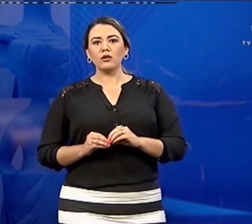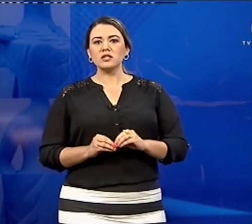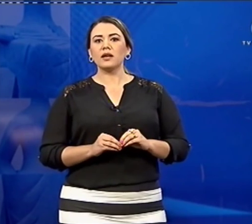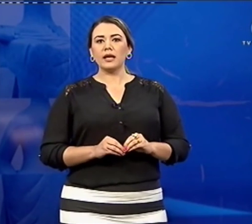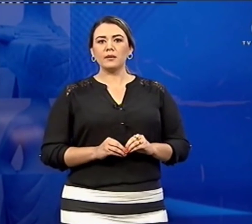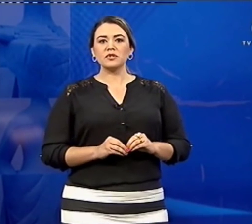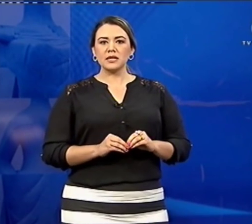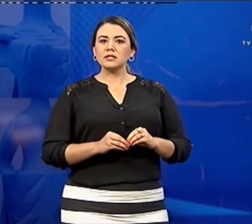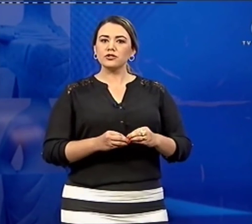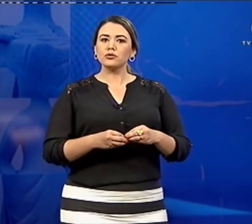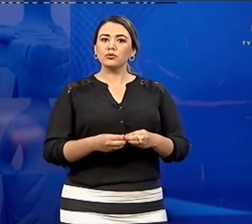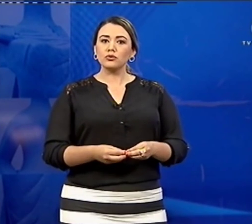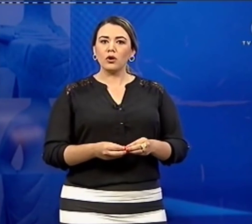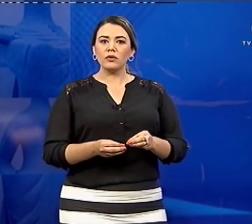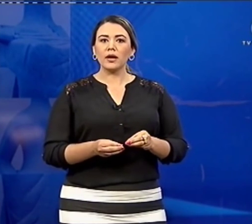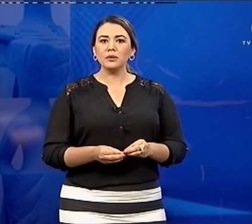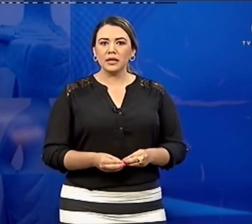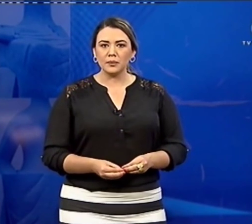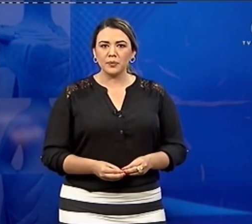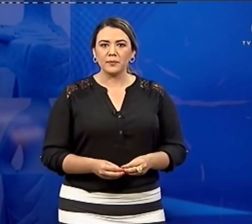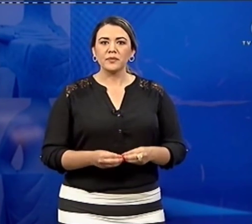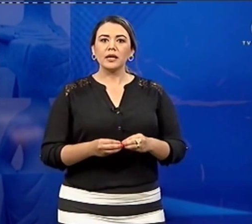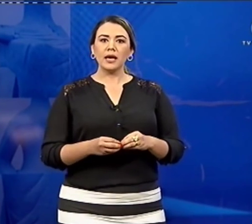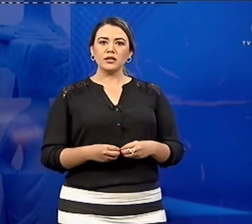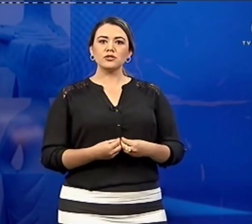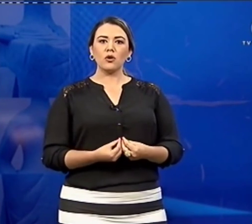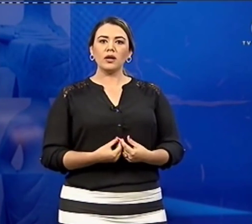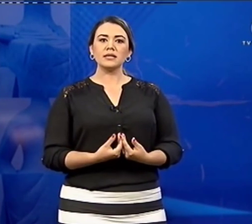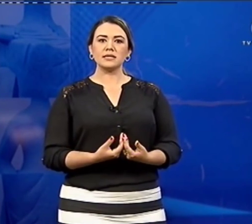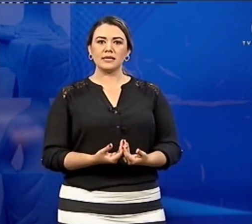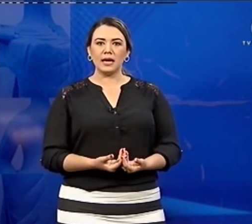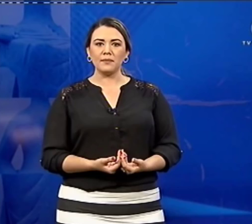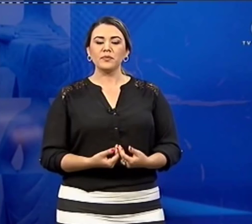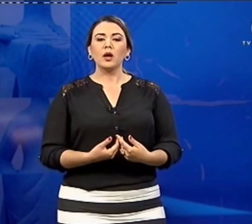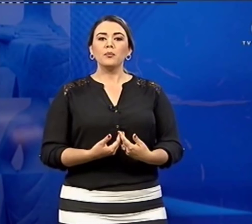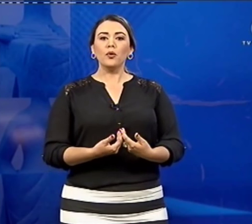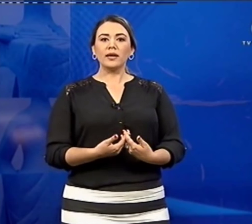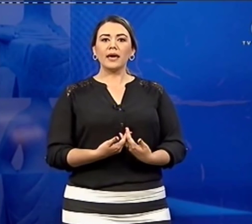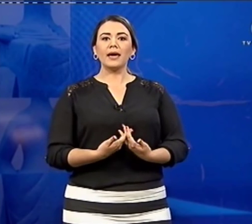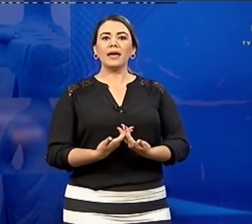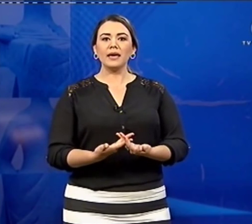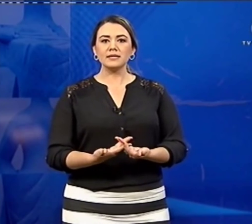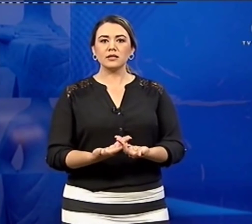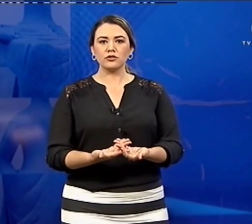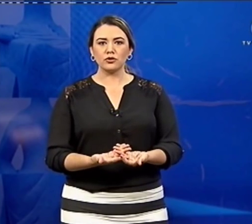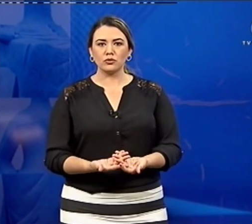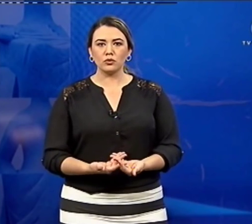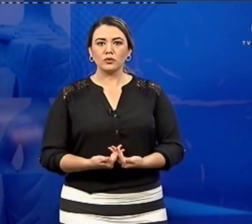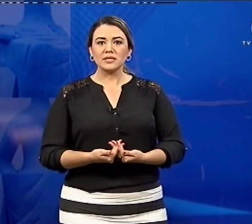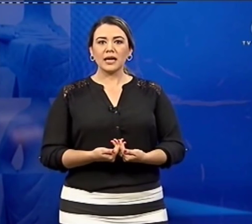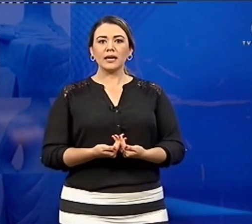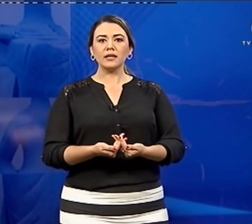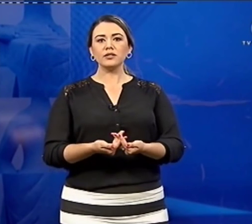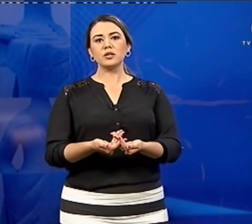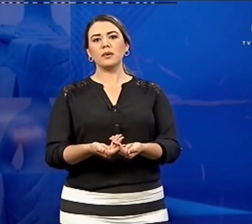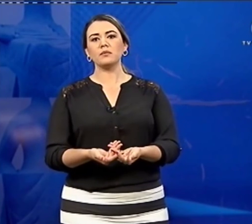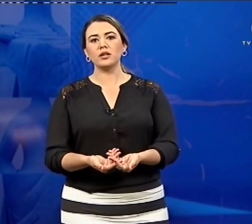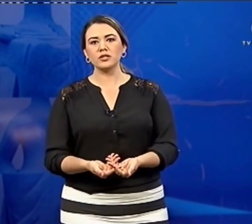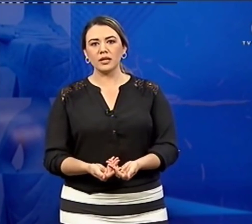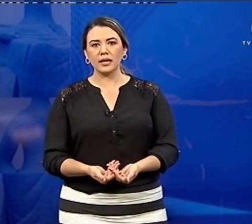nós falaremos desse instituto novo, que é o dumping. E a escolha se dá porque esse instituto está intimamente